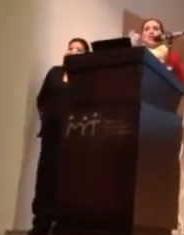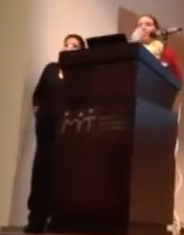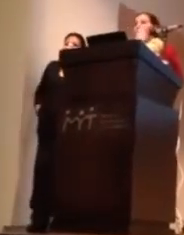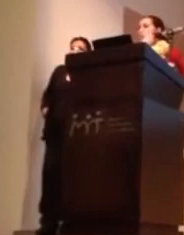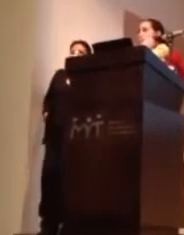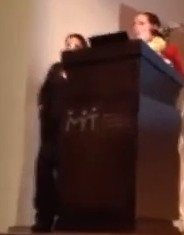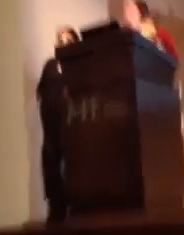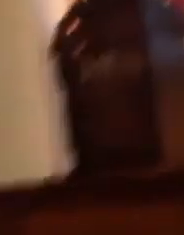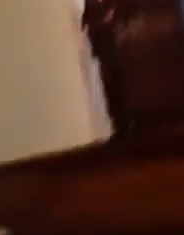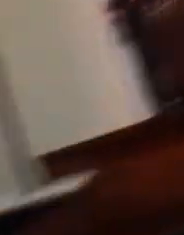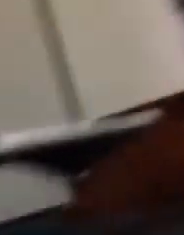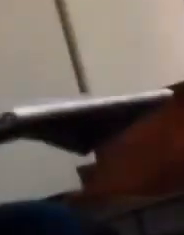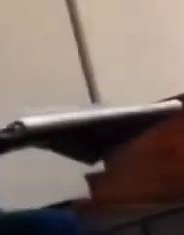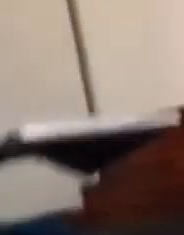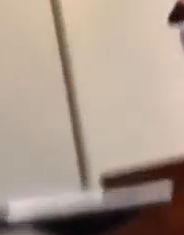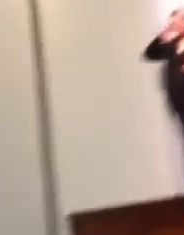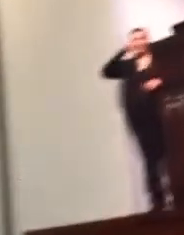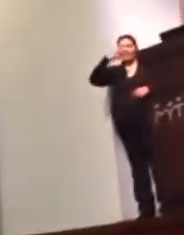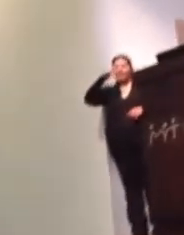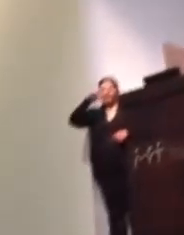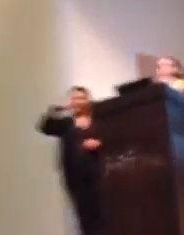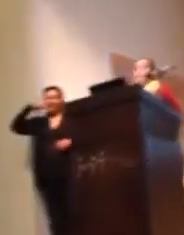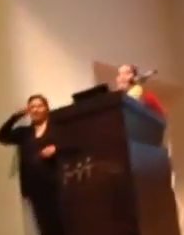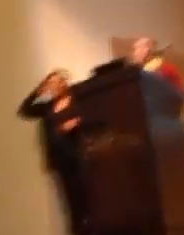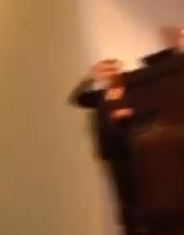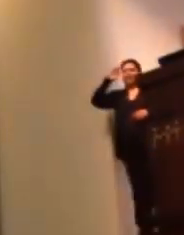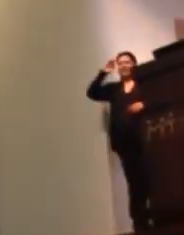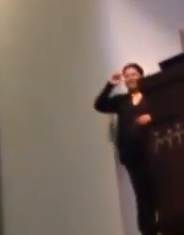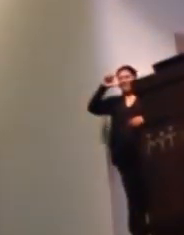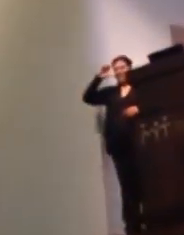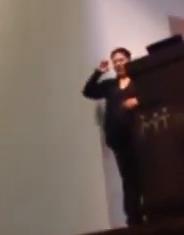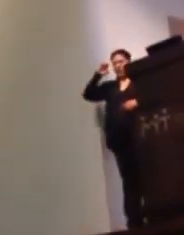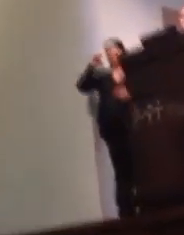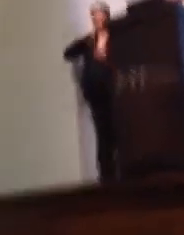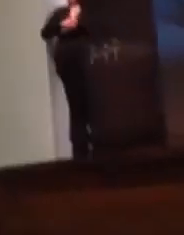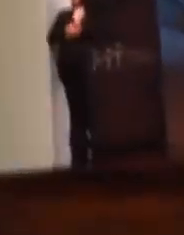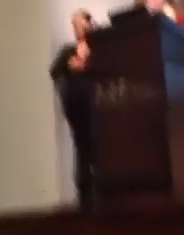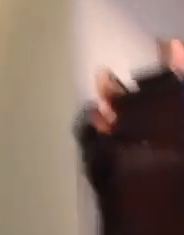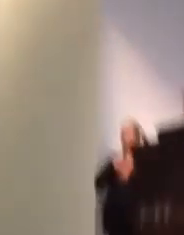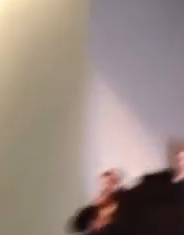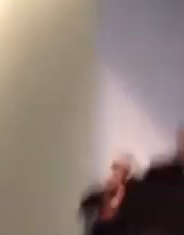Sí, era el Chanfle. No somos de la época de Chespirito. Ay, perdón, sí, acabo de matar